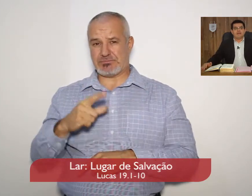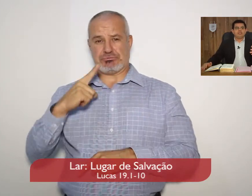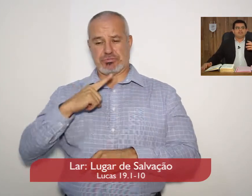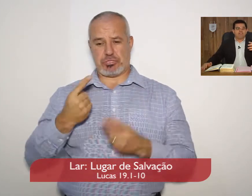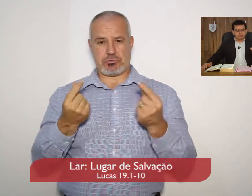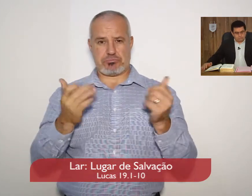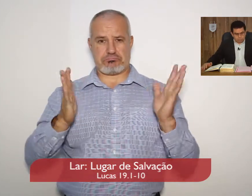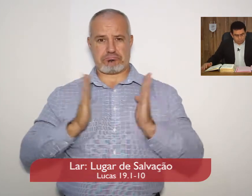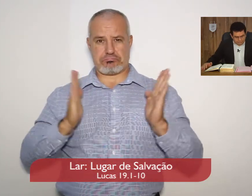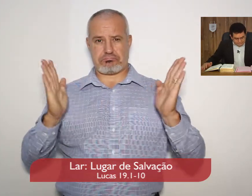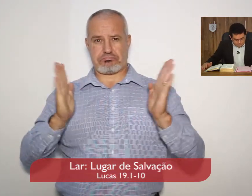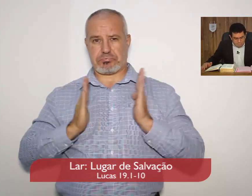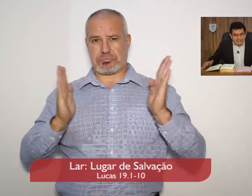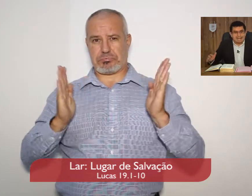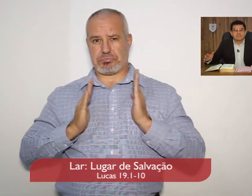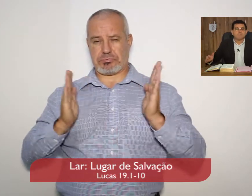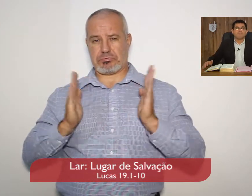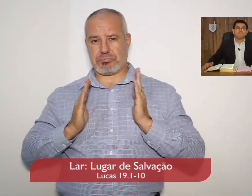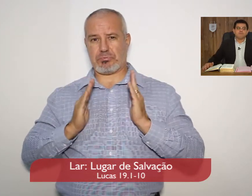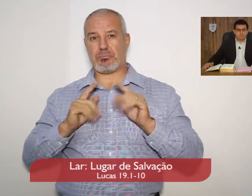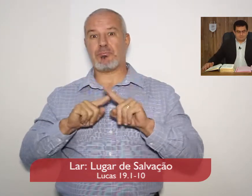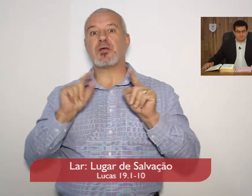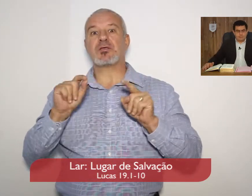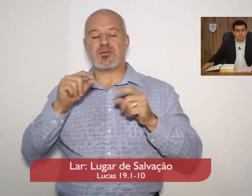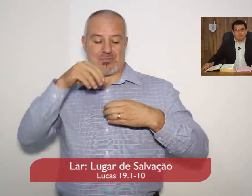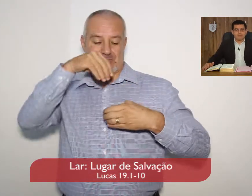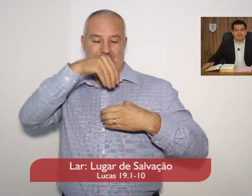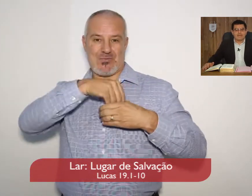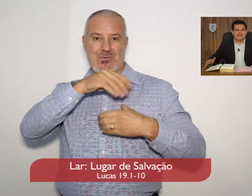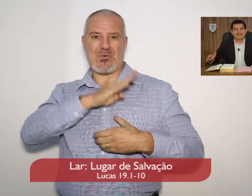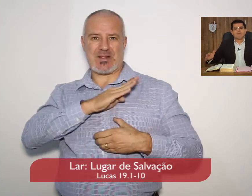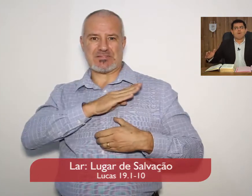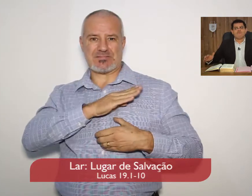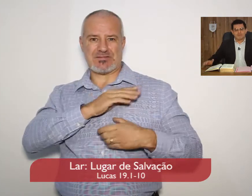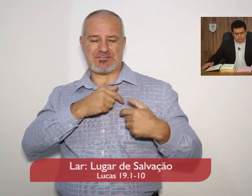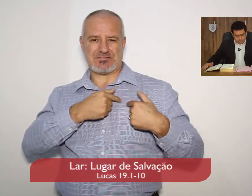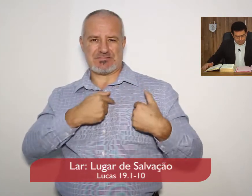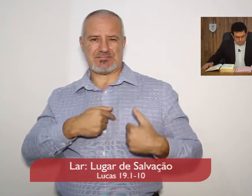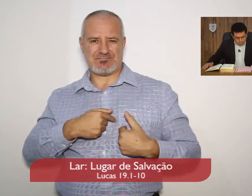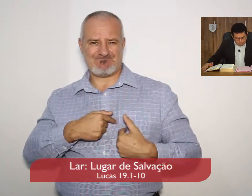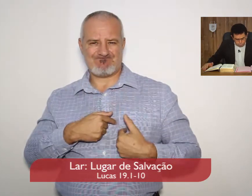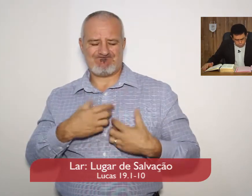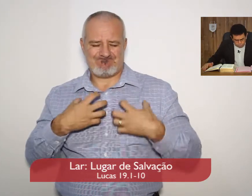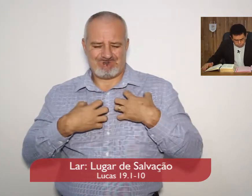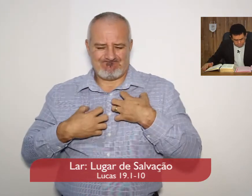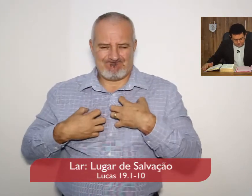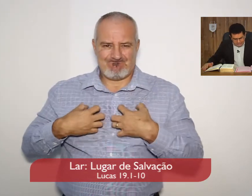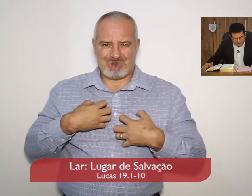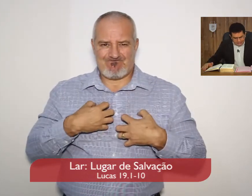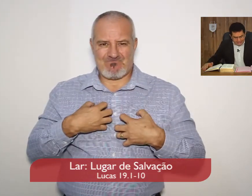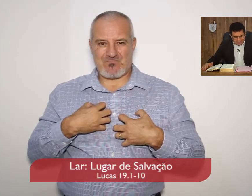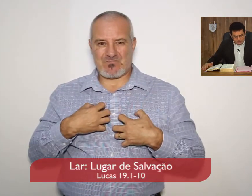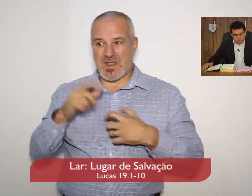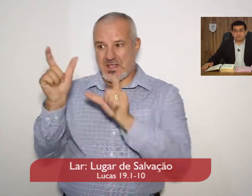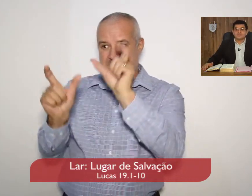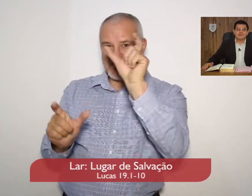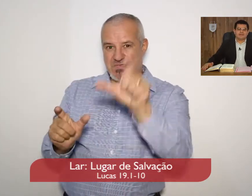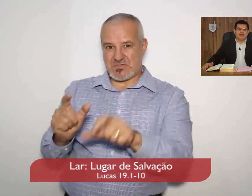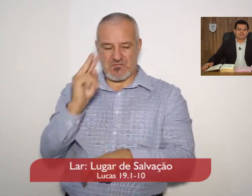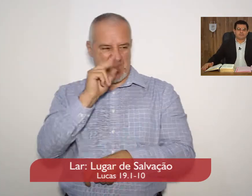posses, ele tinha no seu coração marcas profundas, porque ele era mal visto por toda